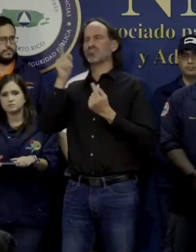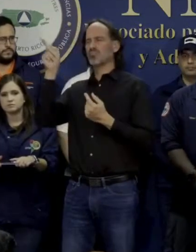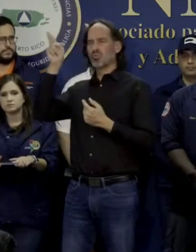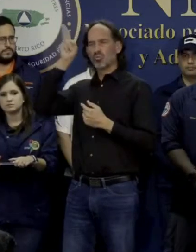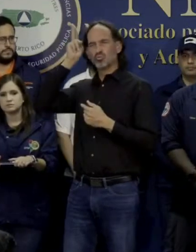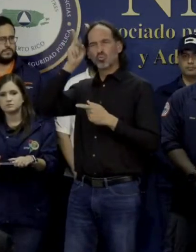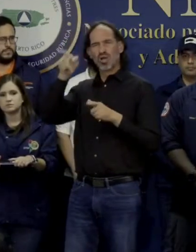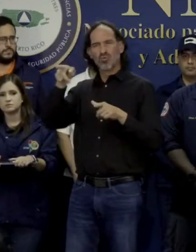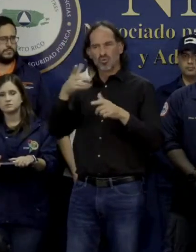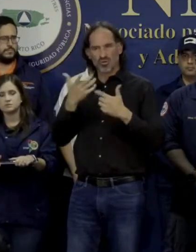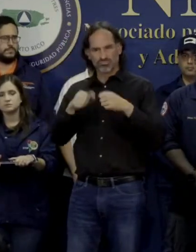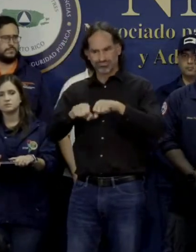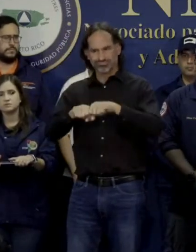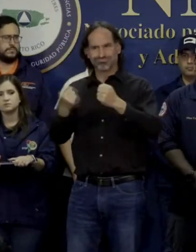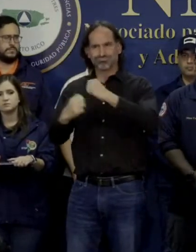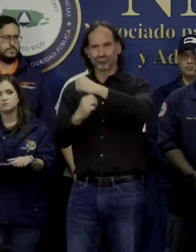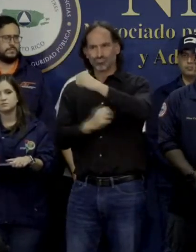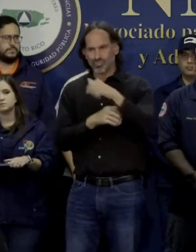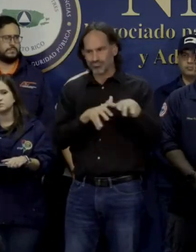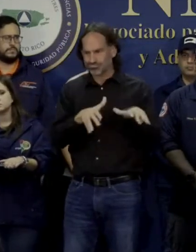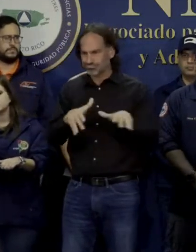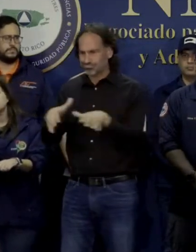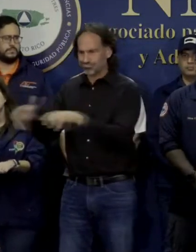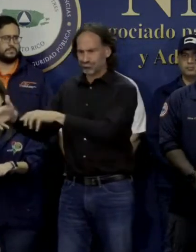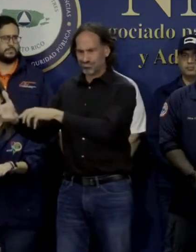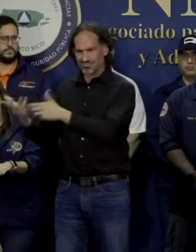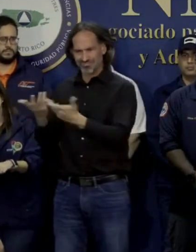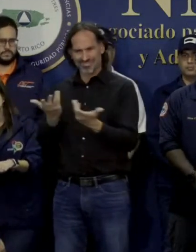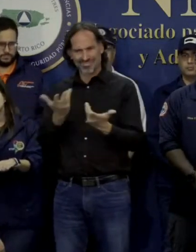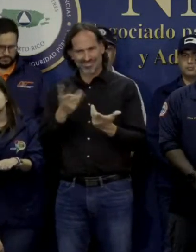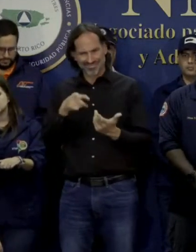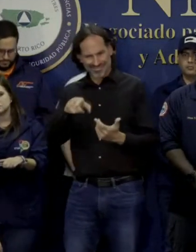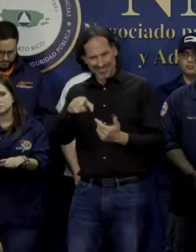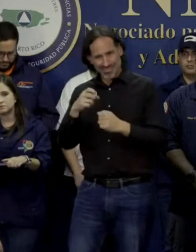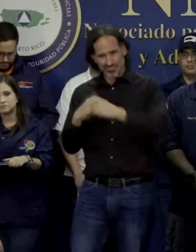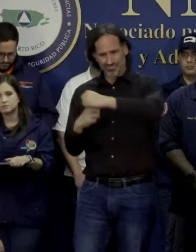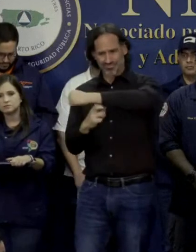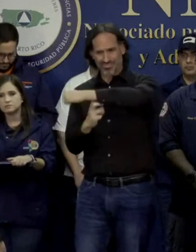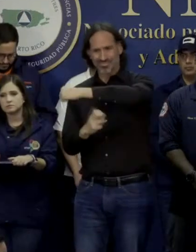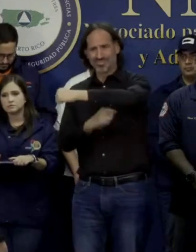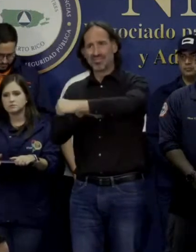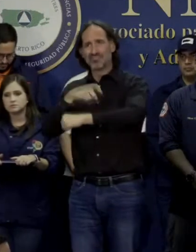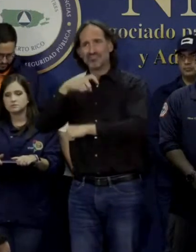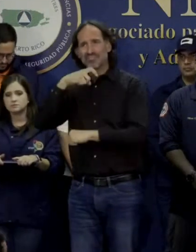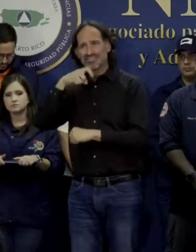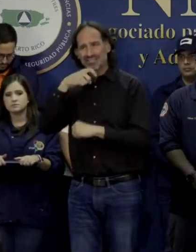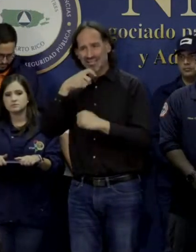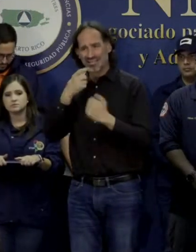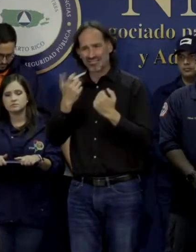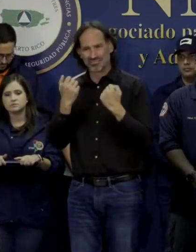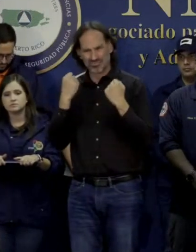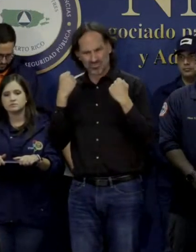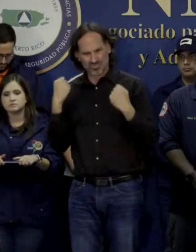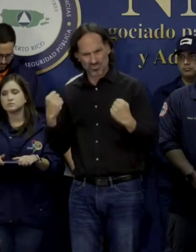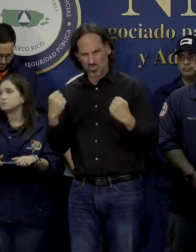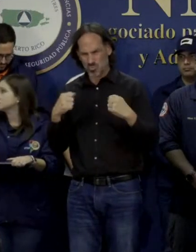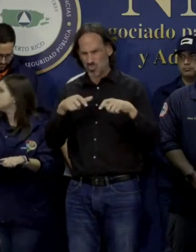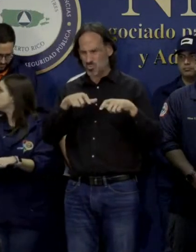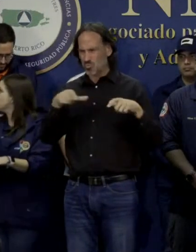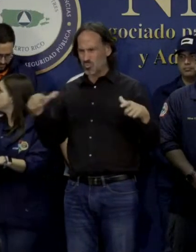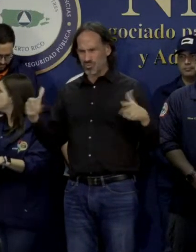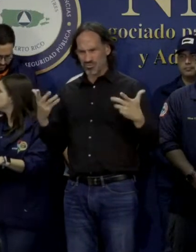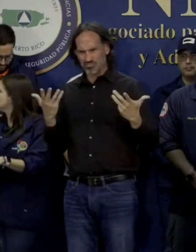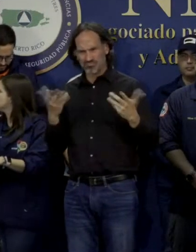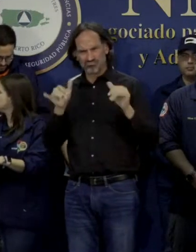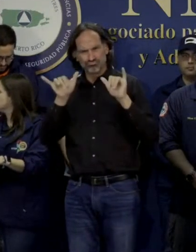un andamiaje de metal de considerable tamaño. Eso ha sido arrastrado por las